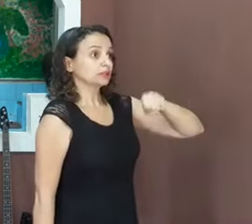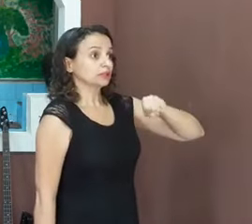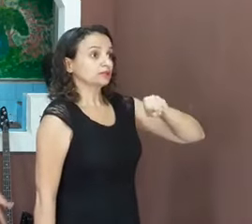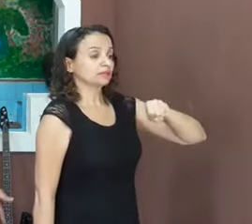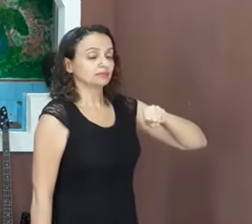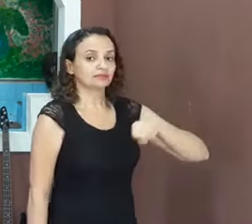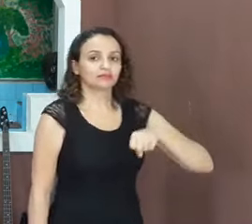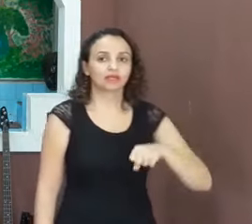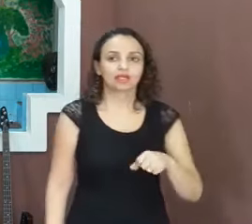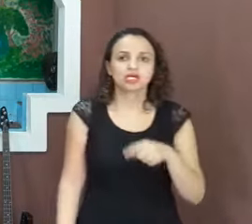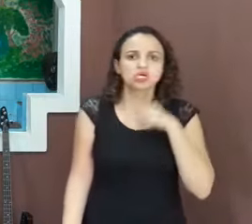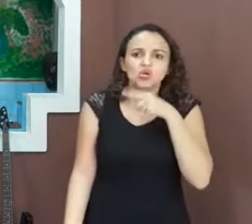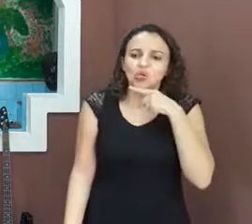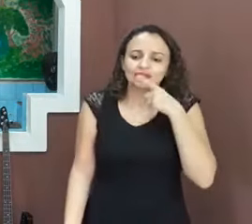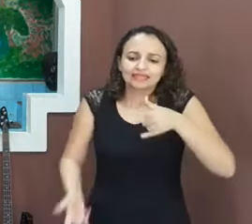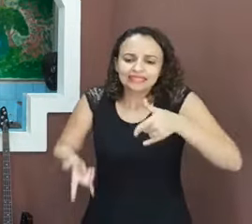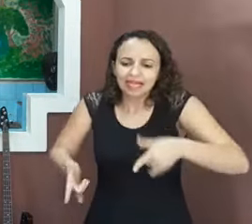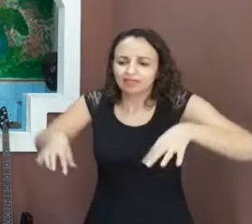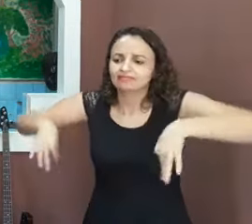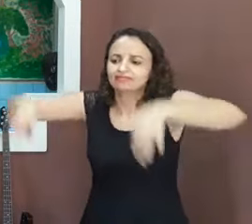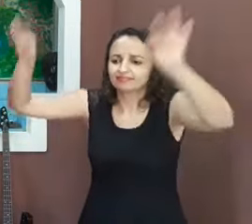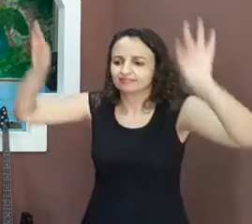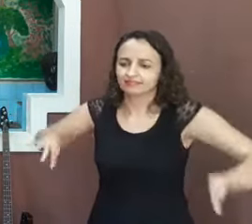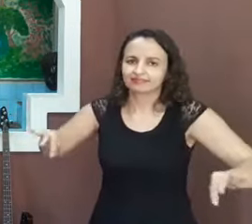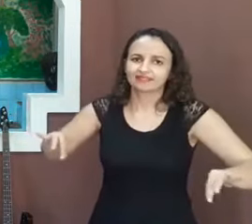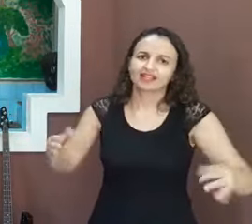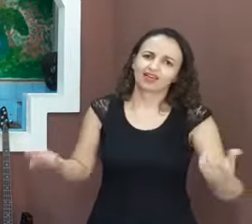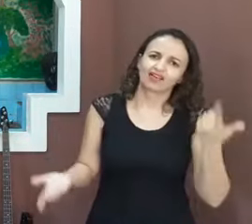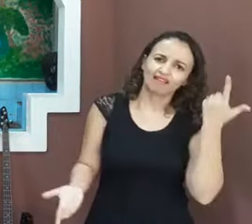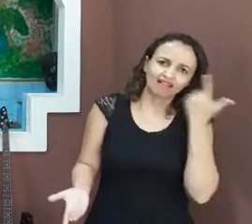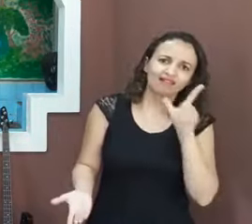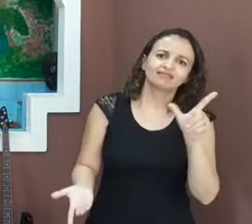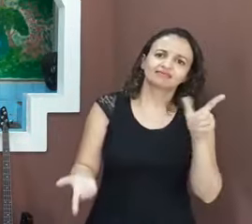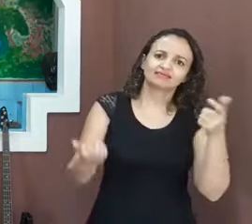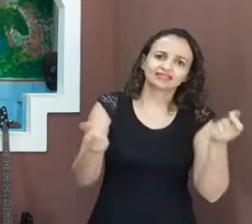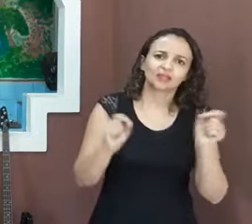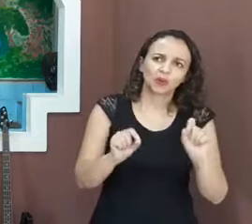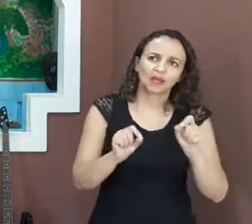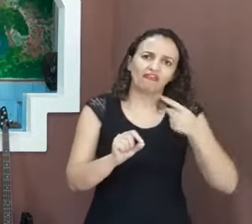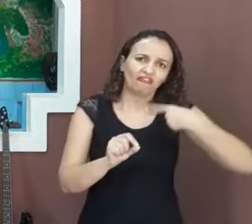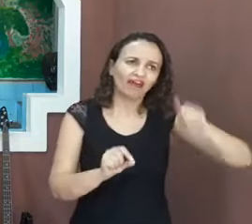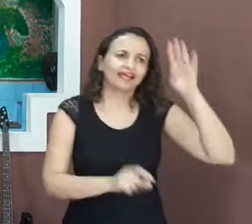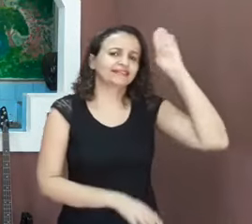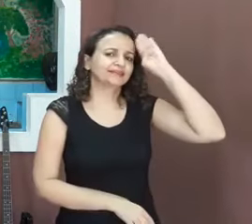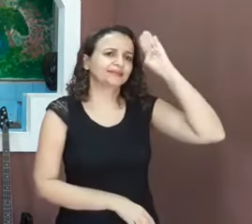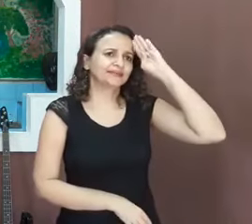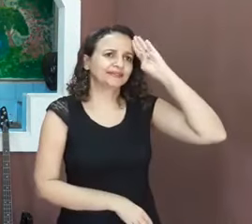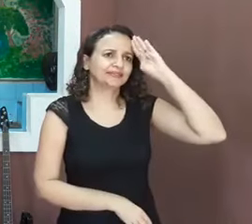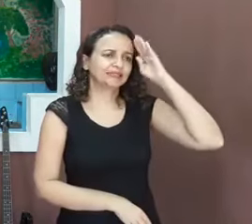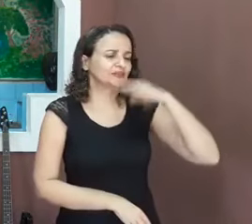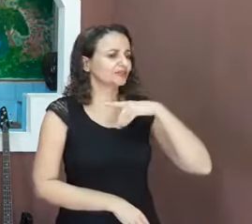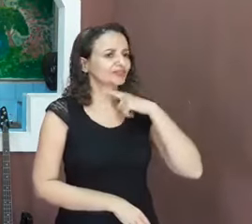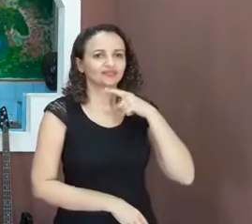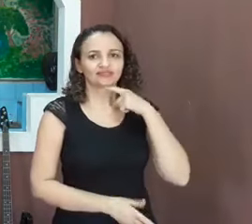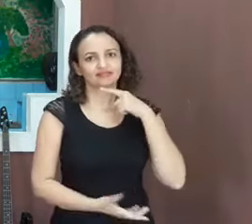Não dá conta de arrumar a cama, não vai dar conta de ir para o exército? Meu Deus!